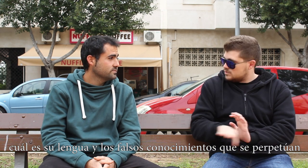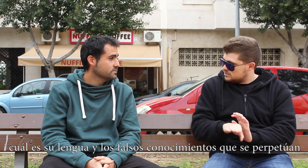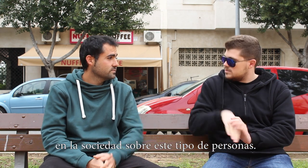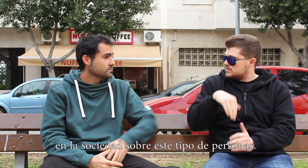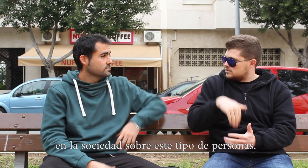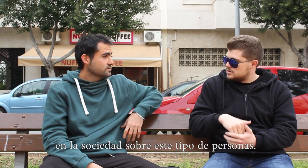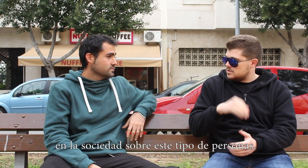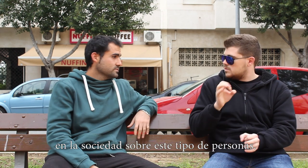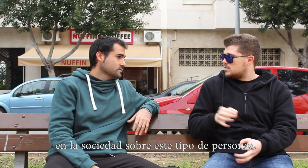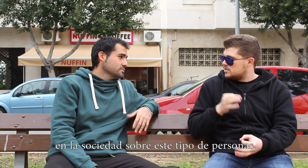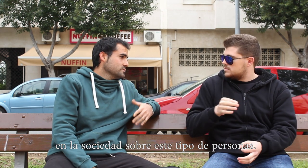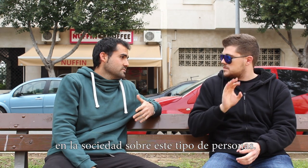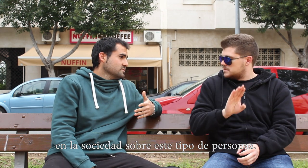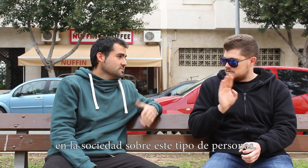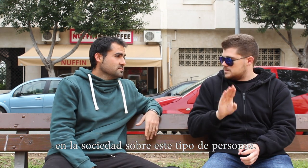perpetúan en la sociedad sobre este tipo de personas.